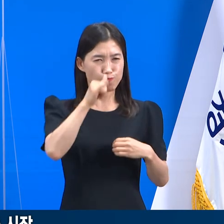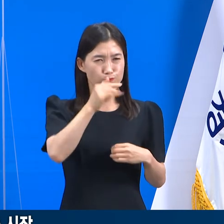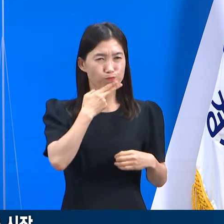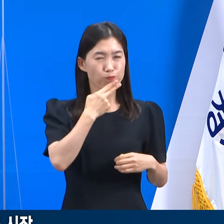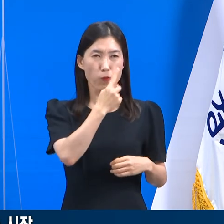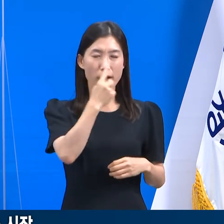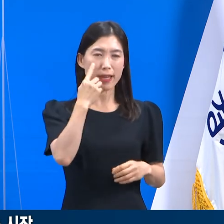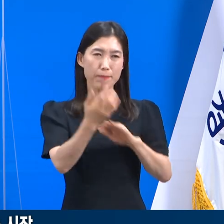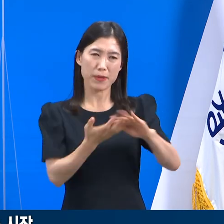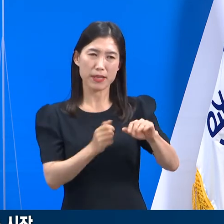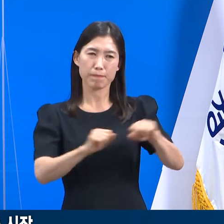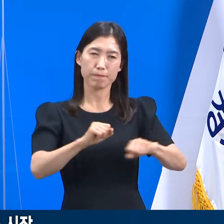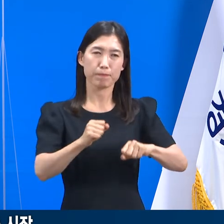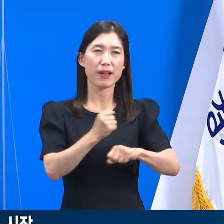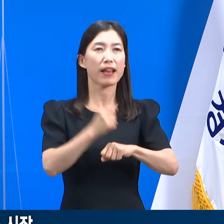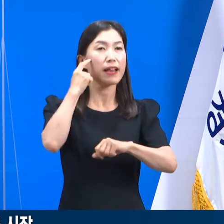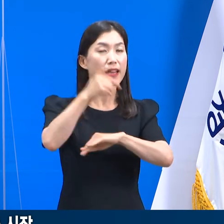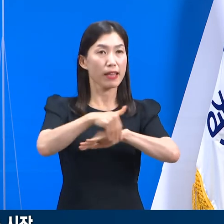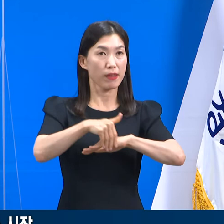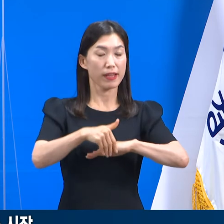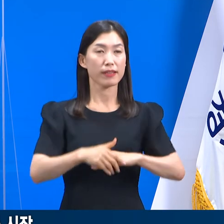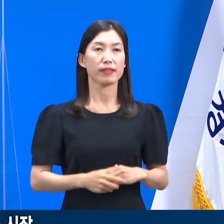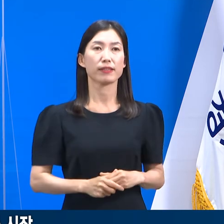있도록 만전을 기하겠습니다.